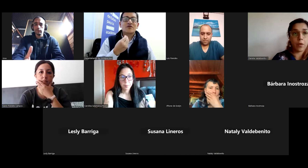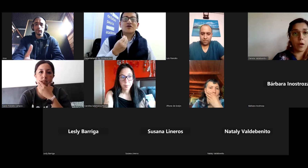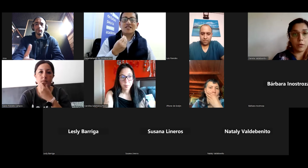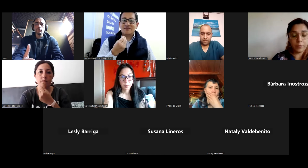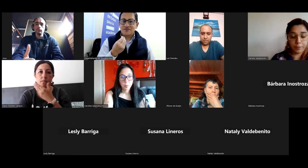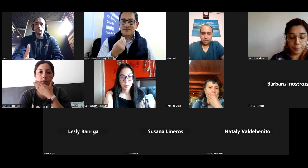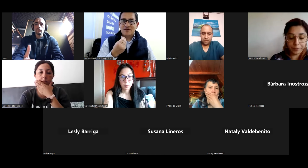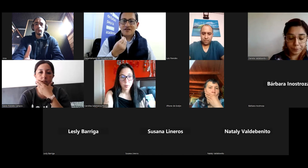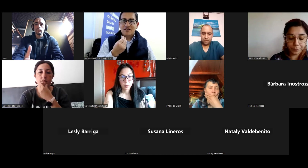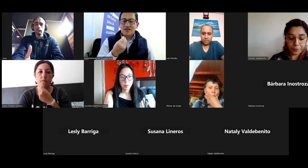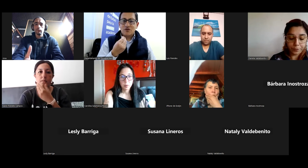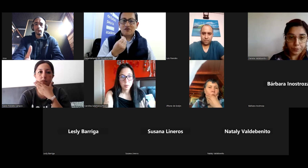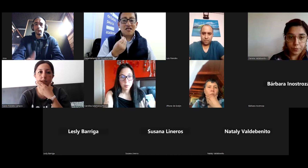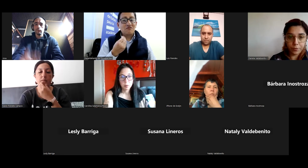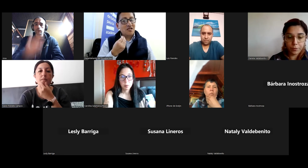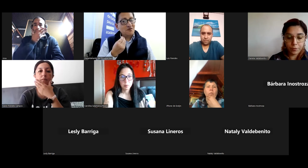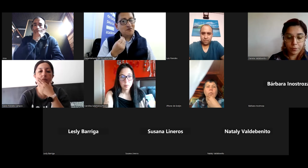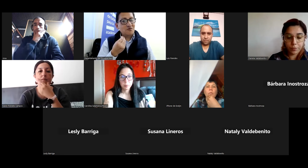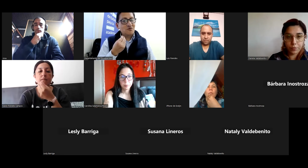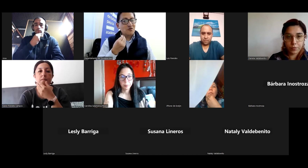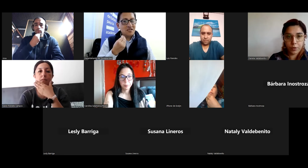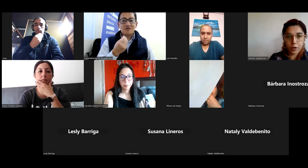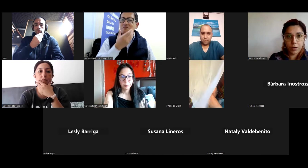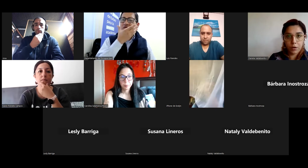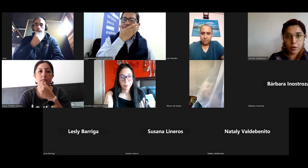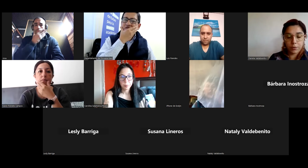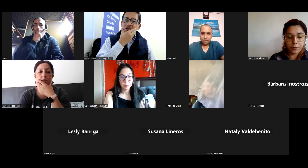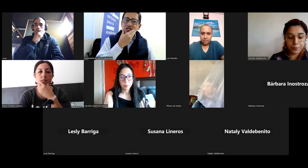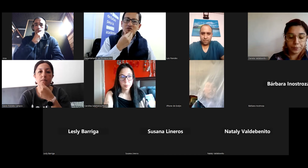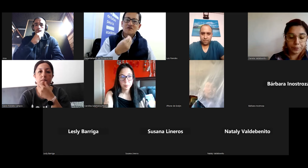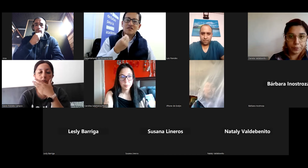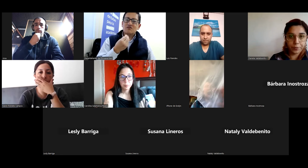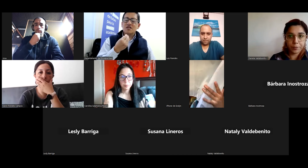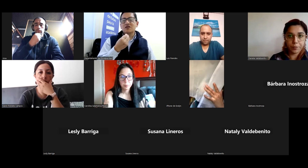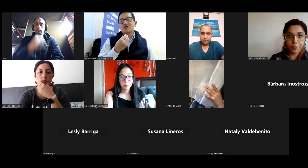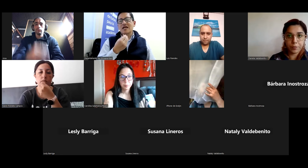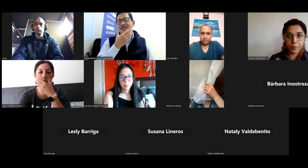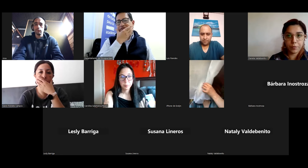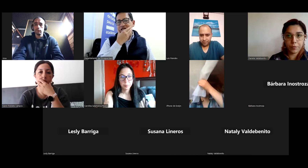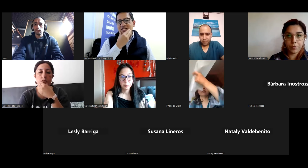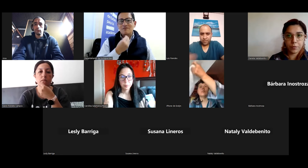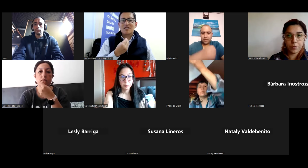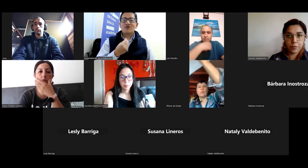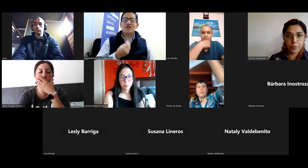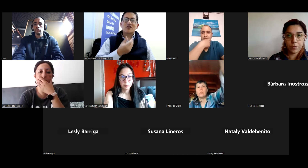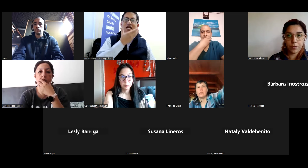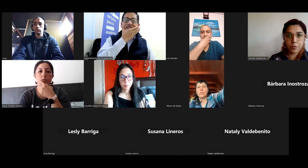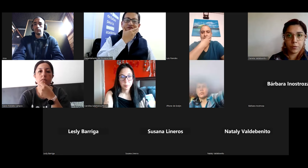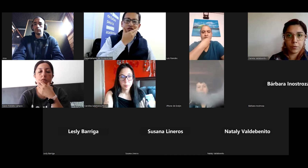o bonita. Cuando alguien es bonito o nos gusta, es bonito, esto es bonito, en la casa es bonita, el perrito es bonito, en la niña es